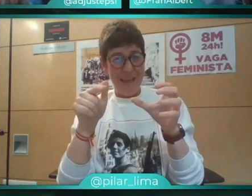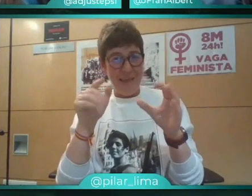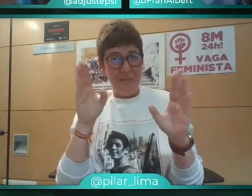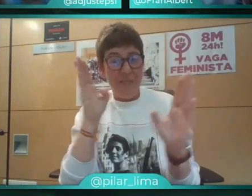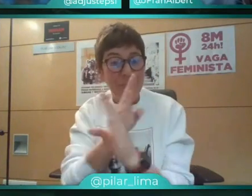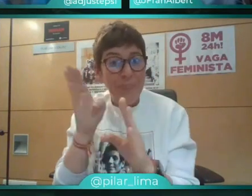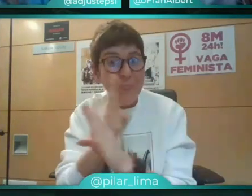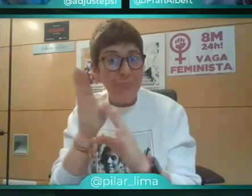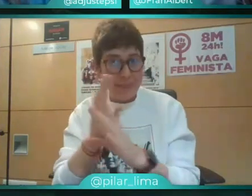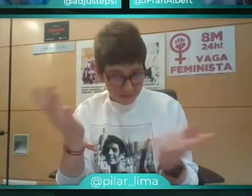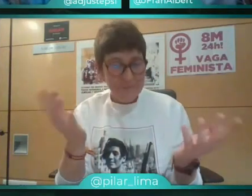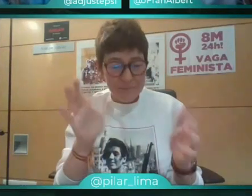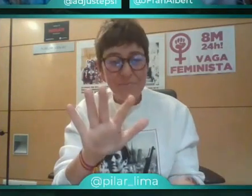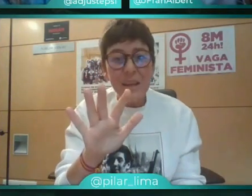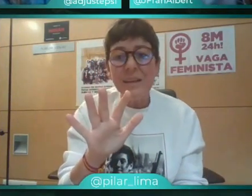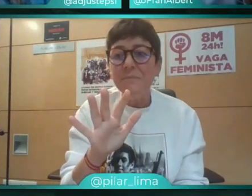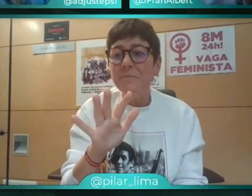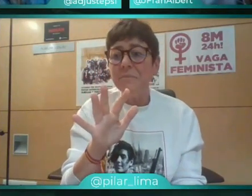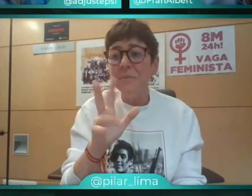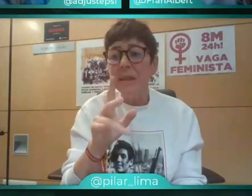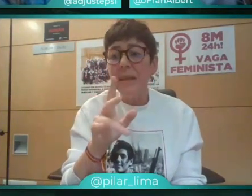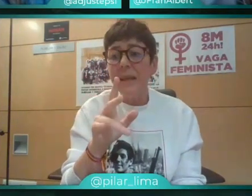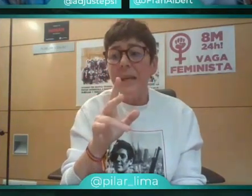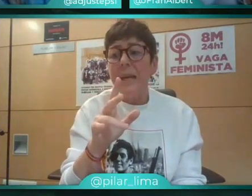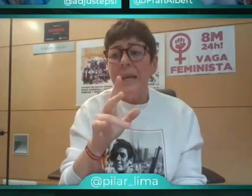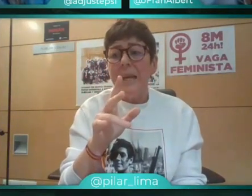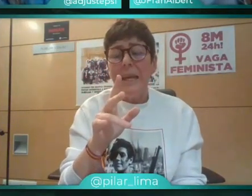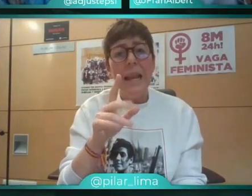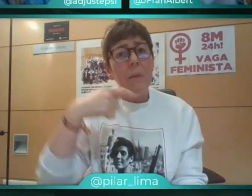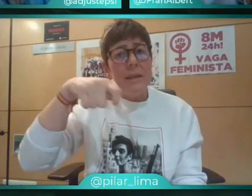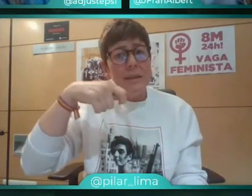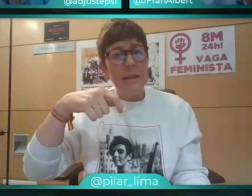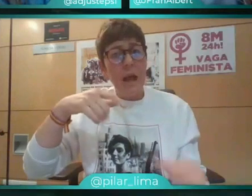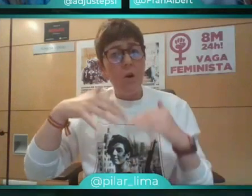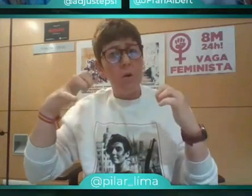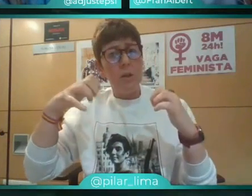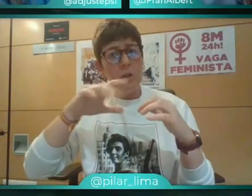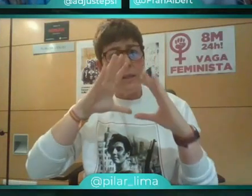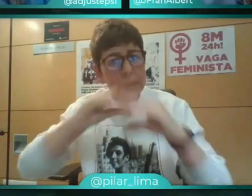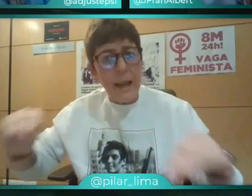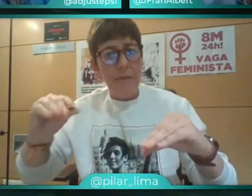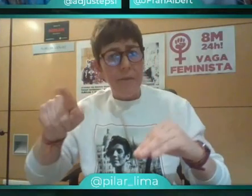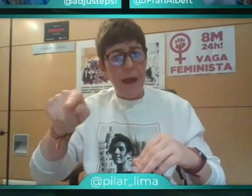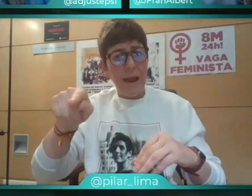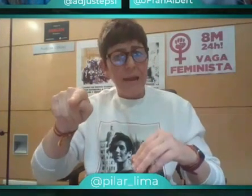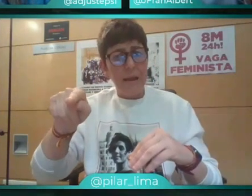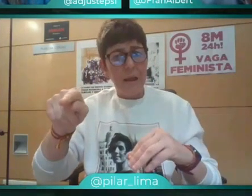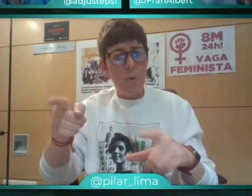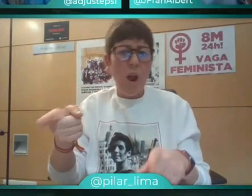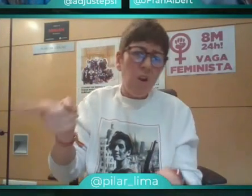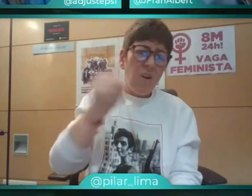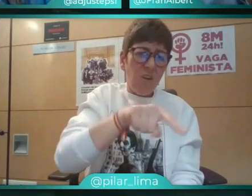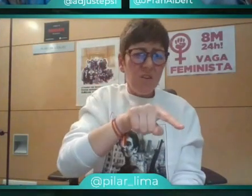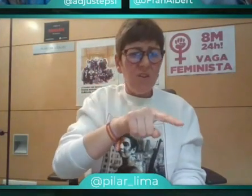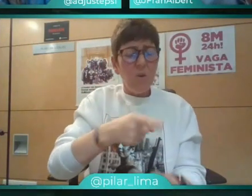ya acuñó durante la época de los 70 de los años 70 y la presidenta del Congreso